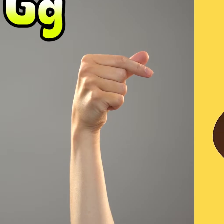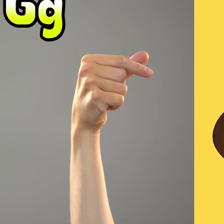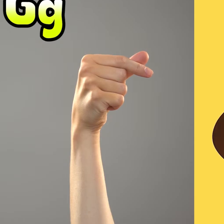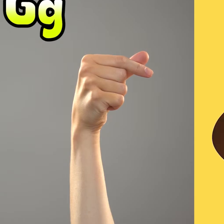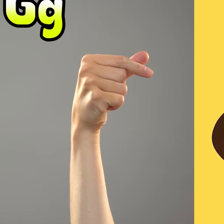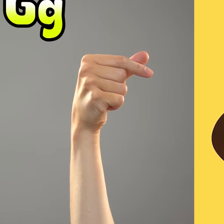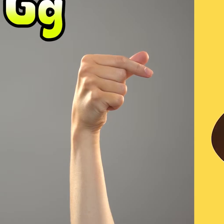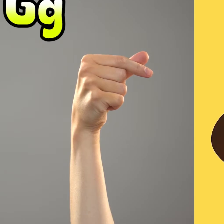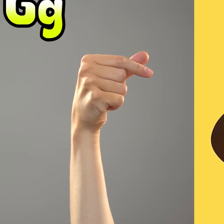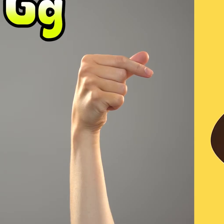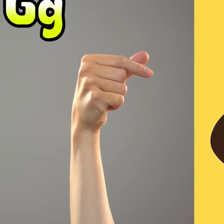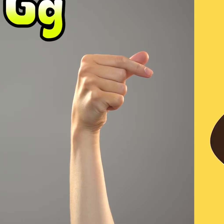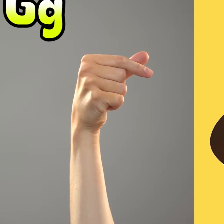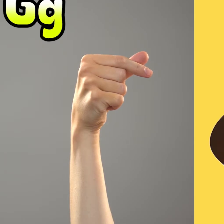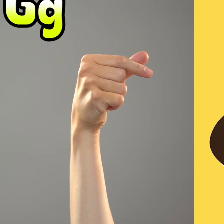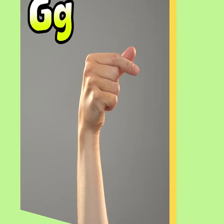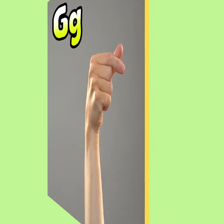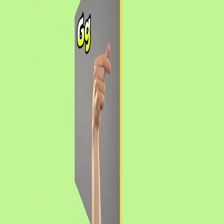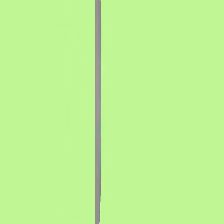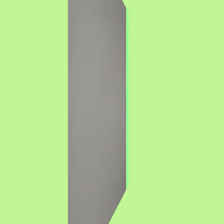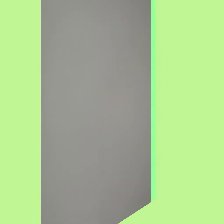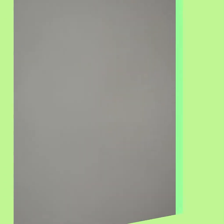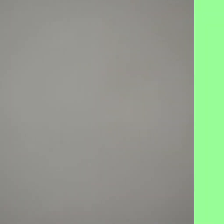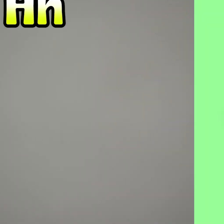吉他